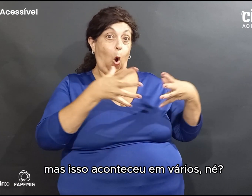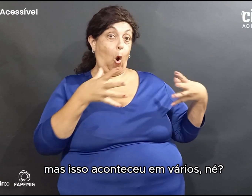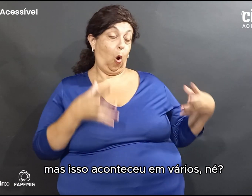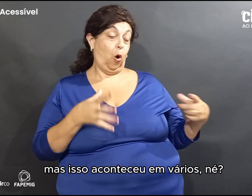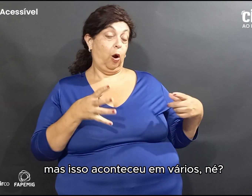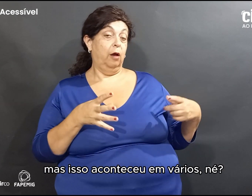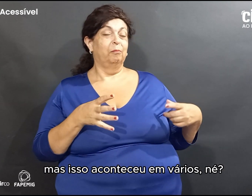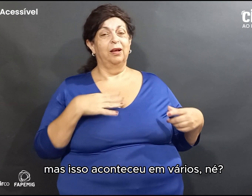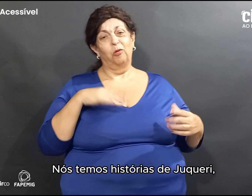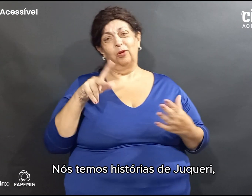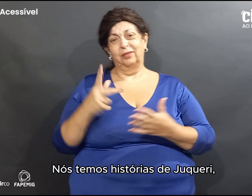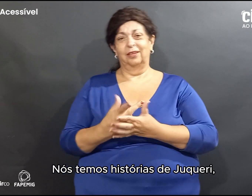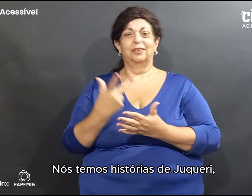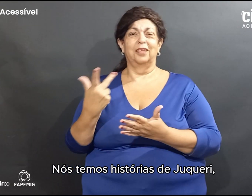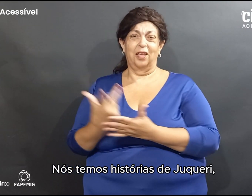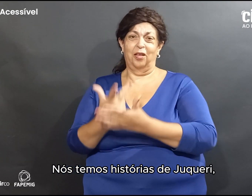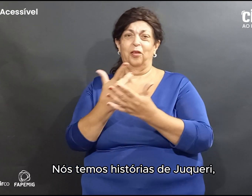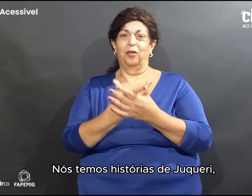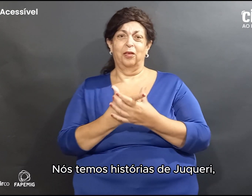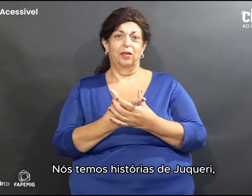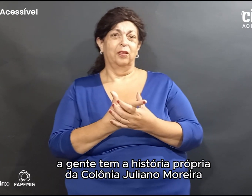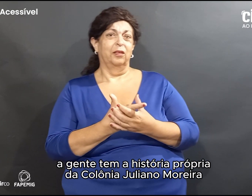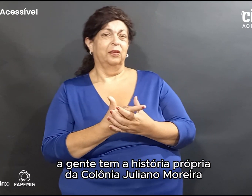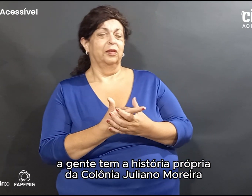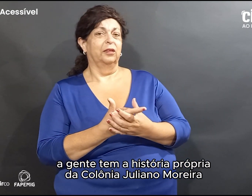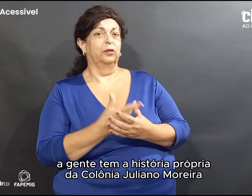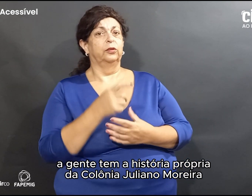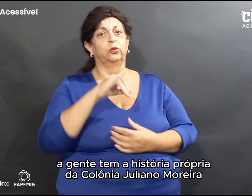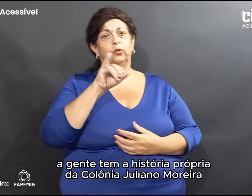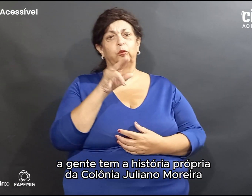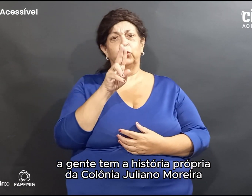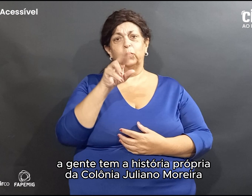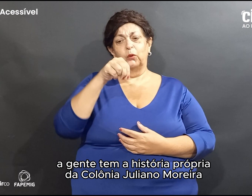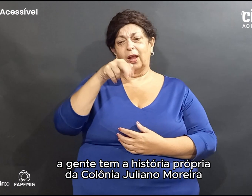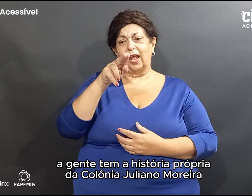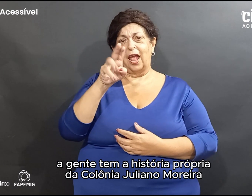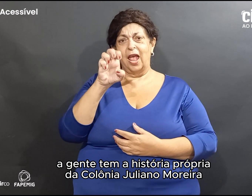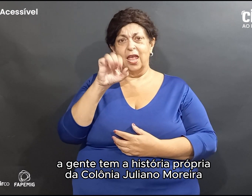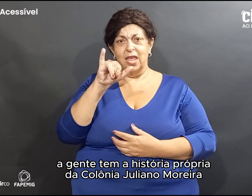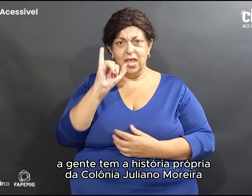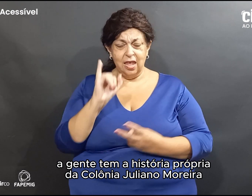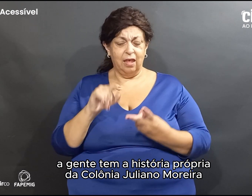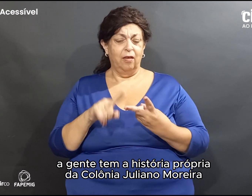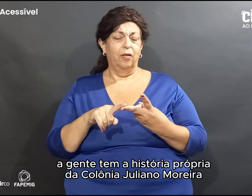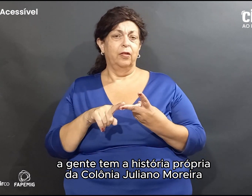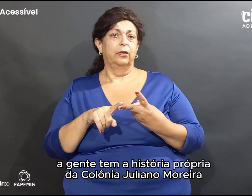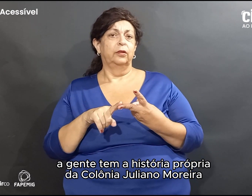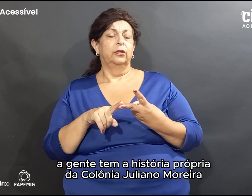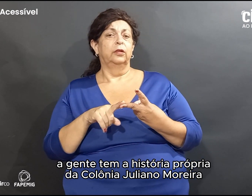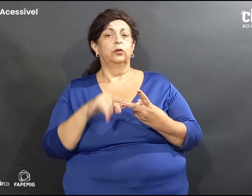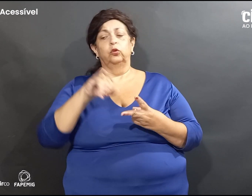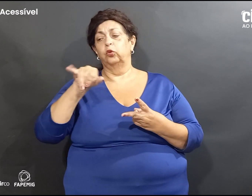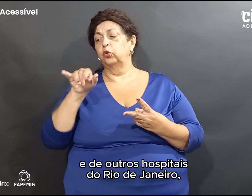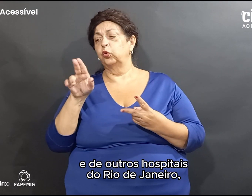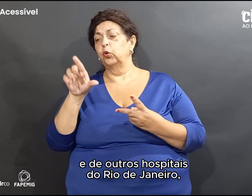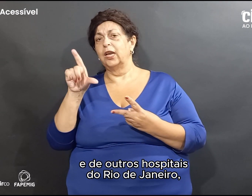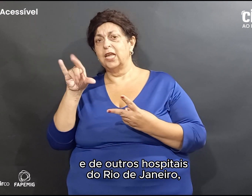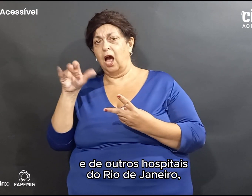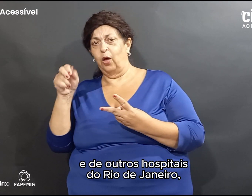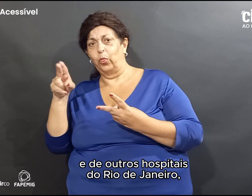em vários, né? Nós temos aí histórias do QI, a gente tem a história própria da Colônia Juliano Moreira e de outros hospitais do